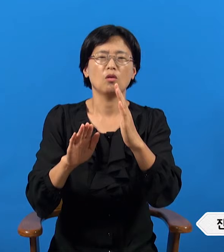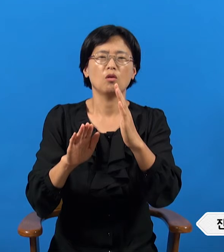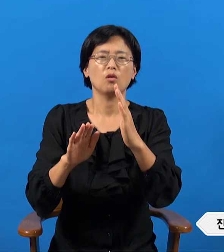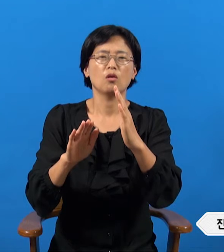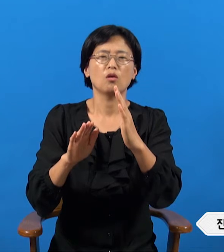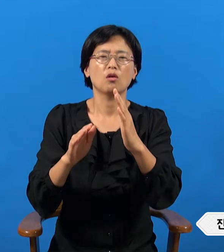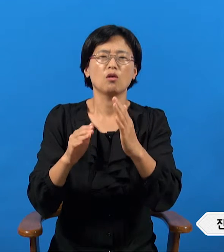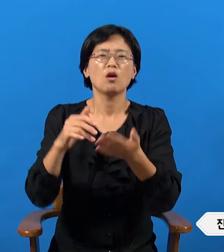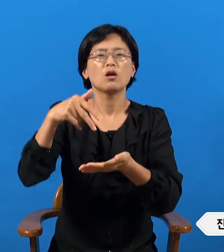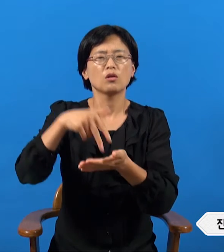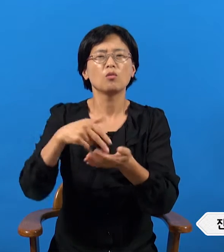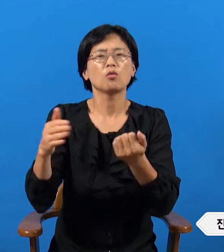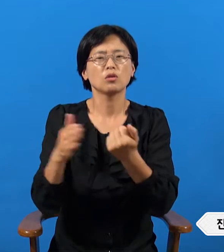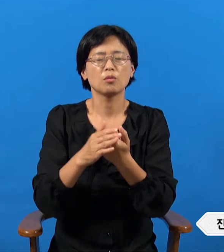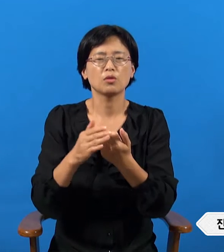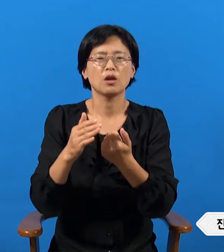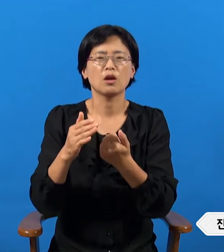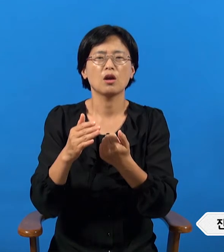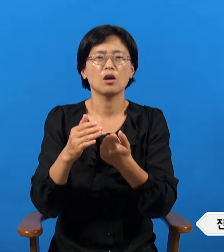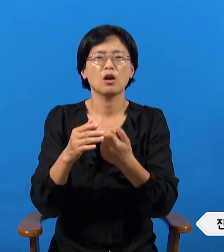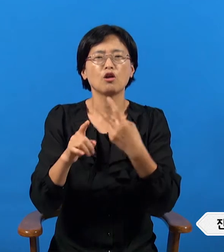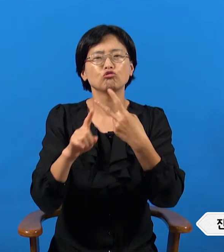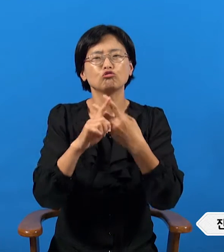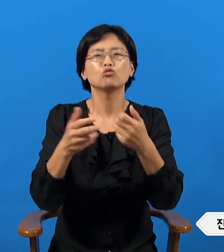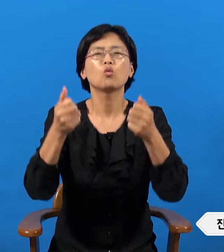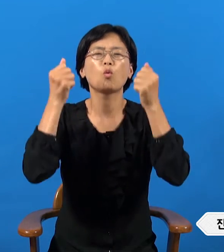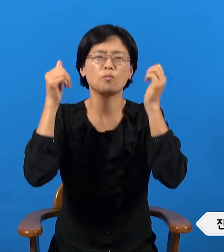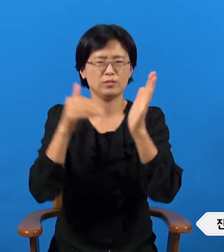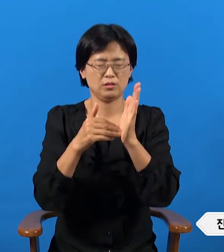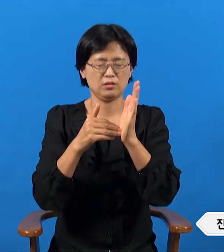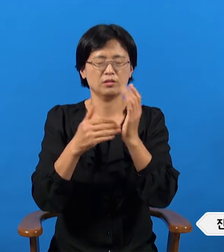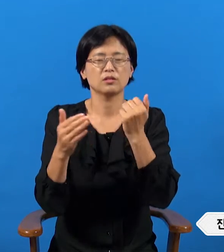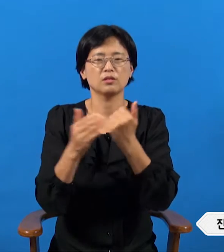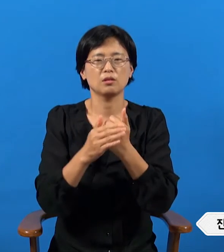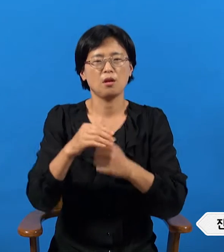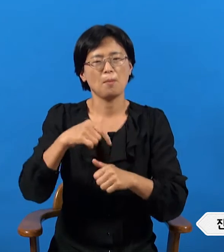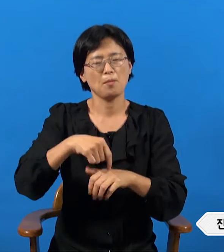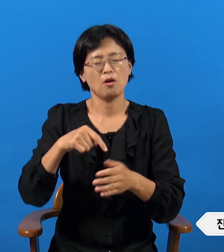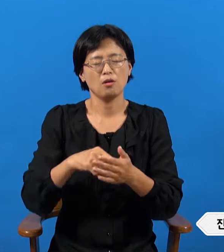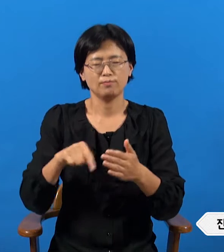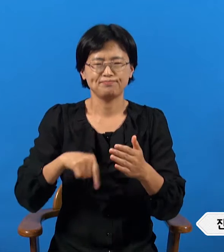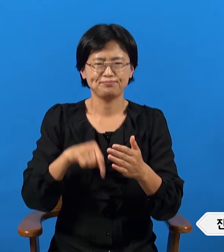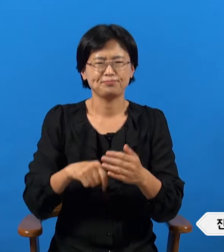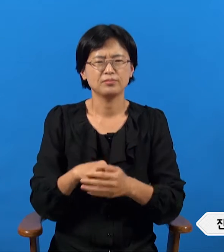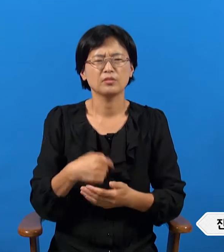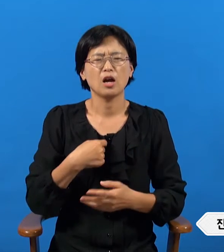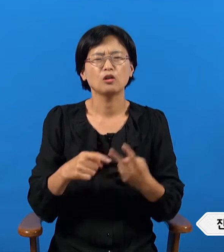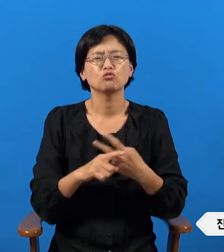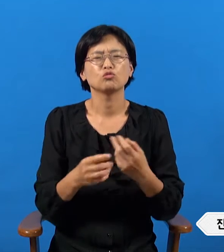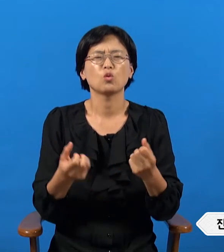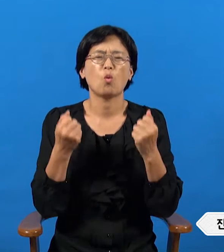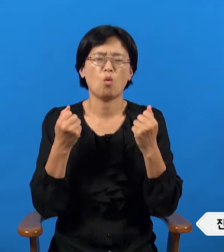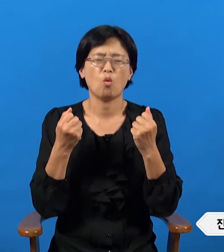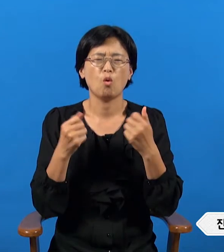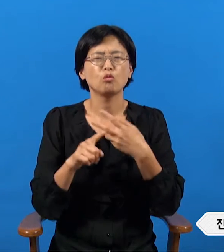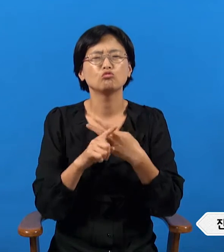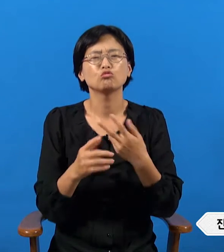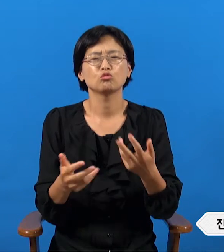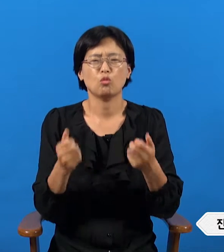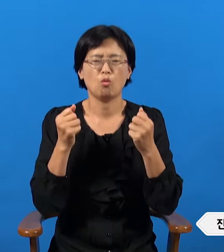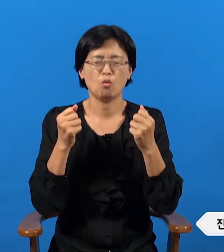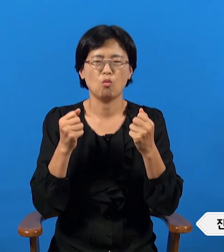때문에 중학교밖에 졸업하지 못했습니다. 그래서 늘 자기 마음 가운데 나는 중졸이야